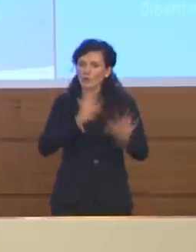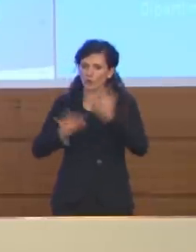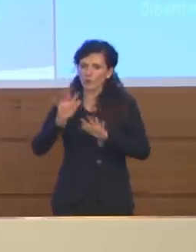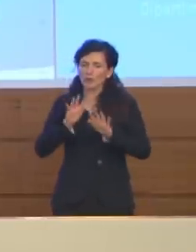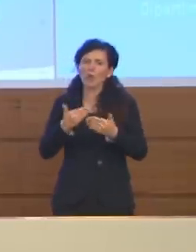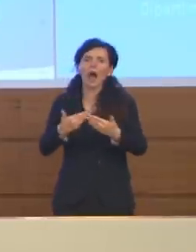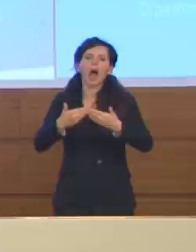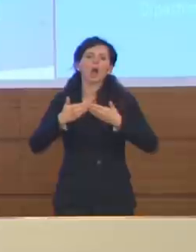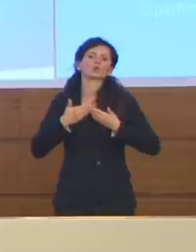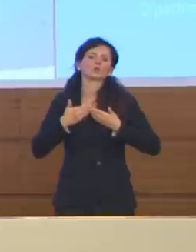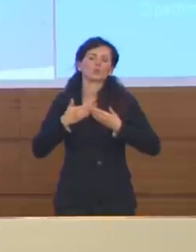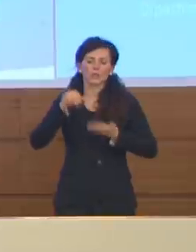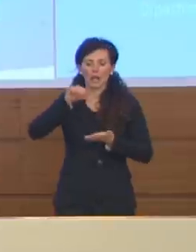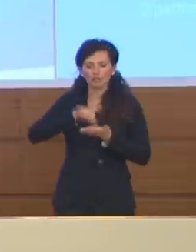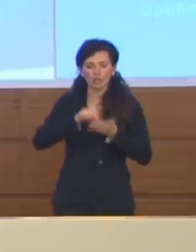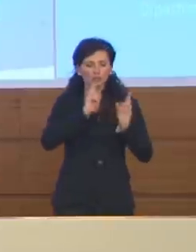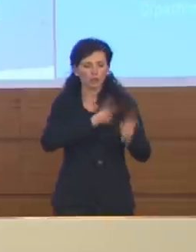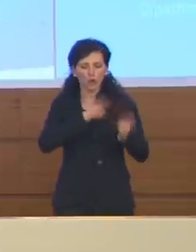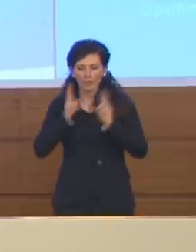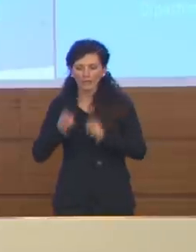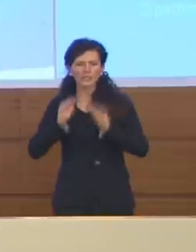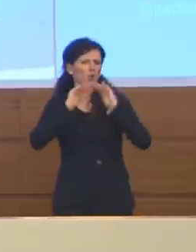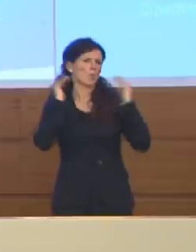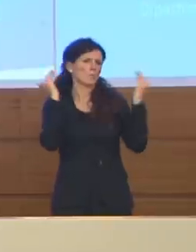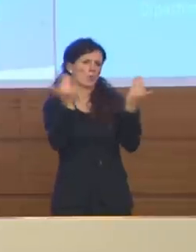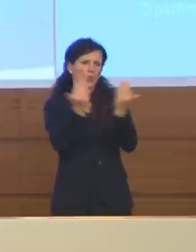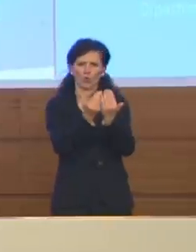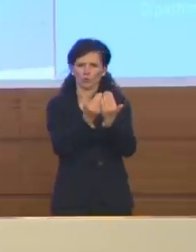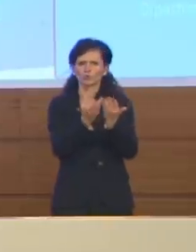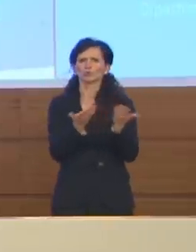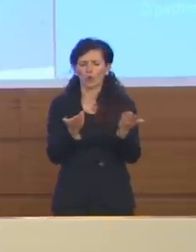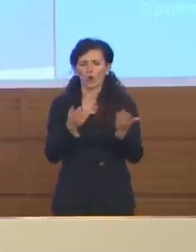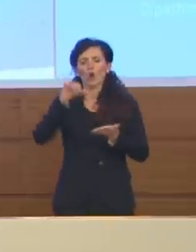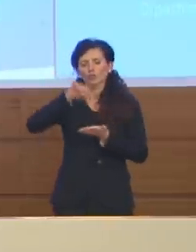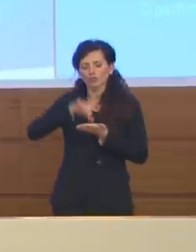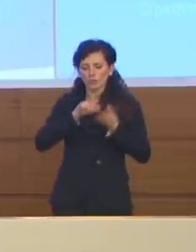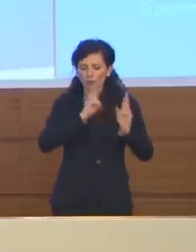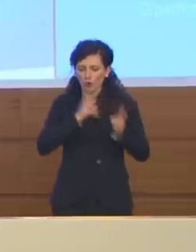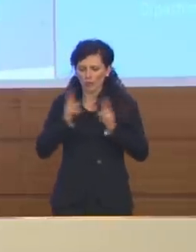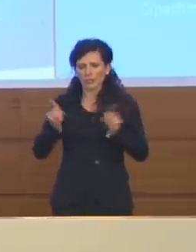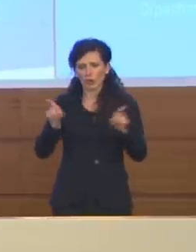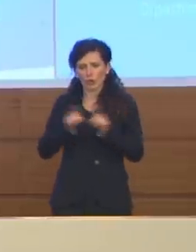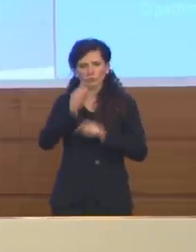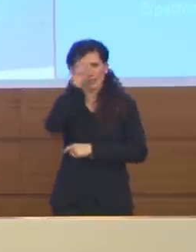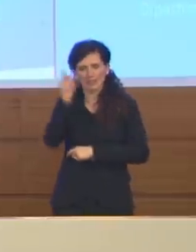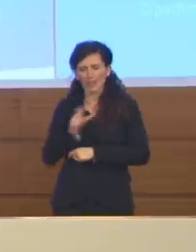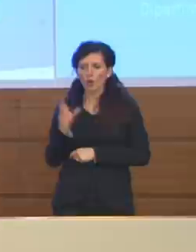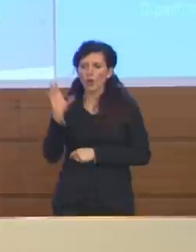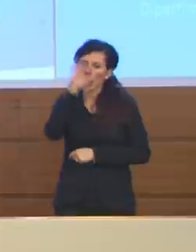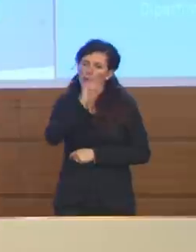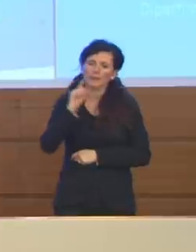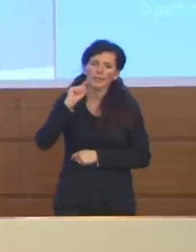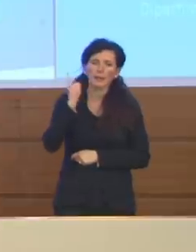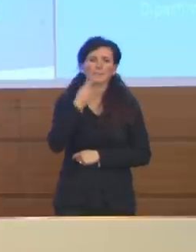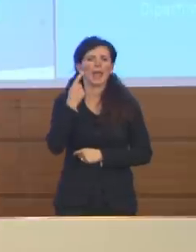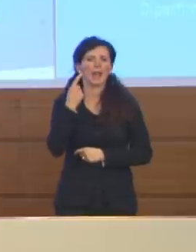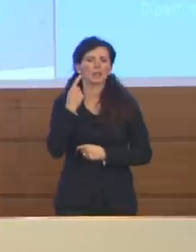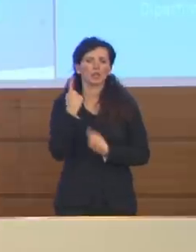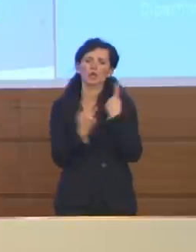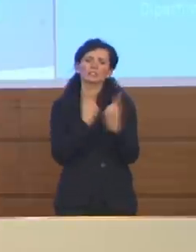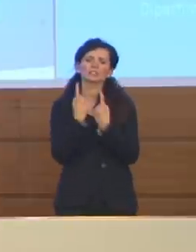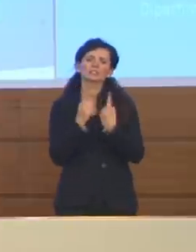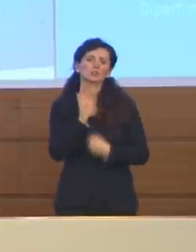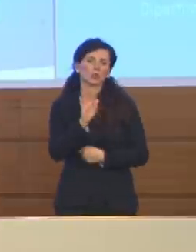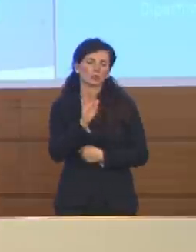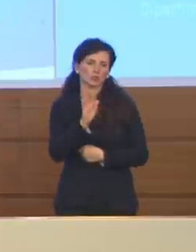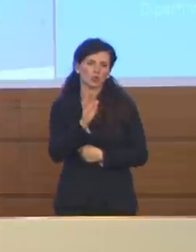centri clinici del mondo ivi compreso quello italiano ho iniziato la risposta citando lo